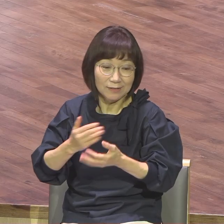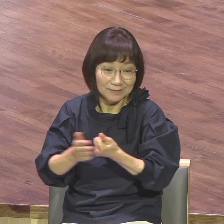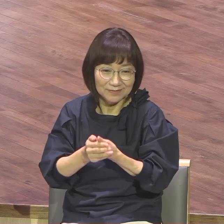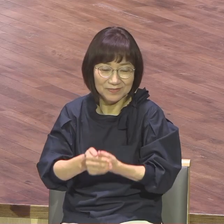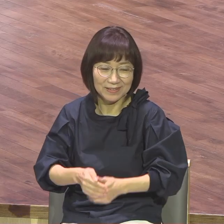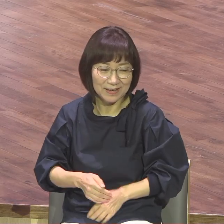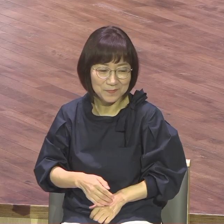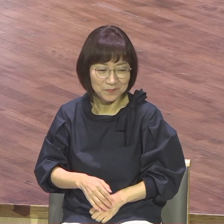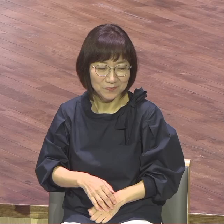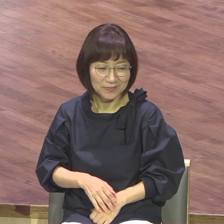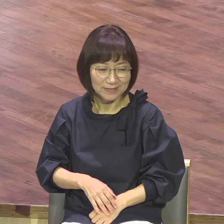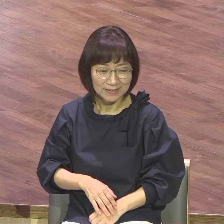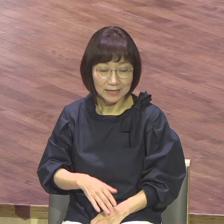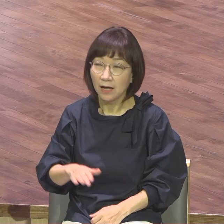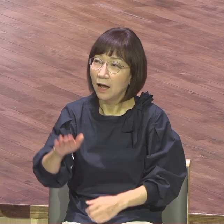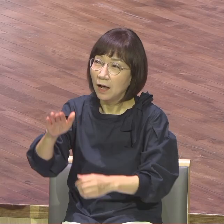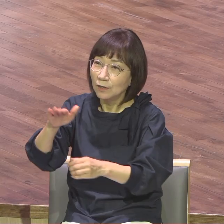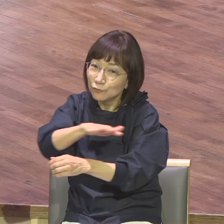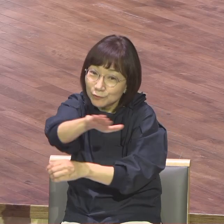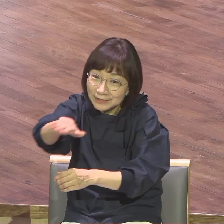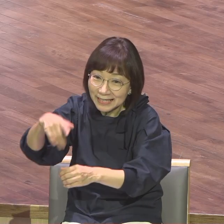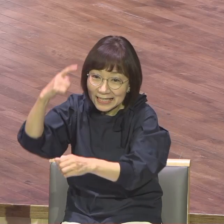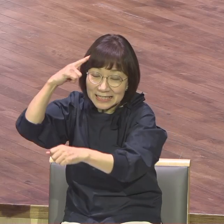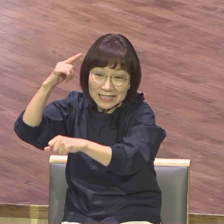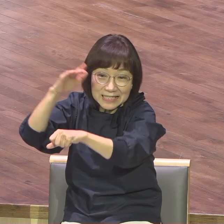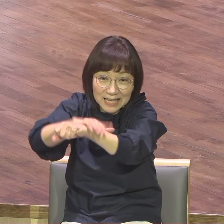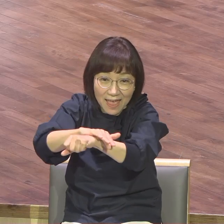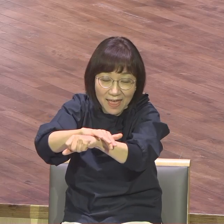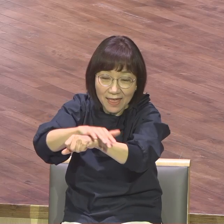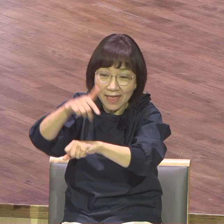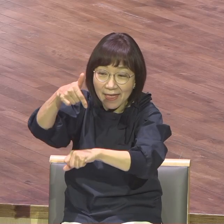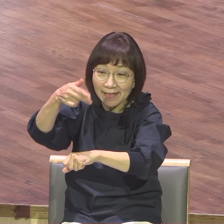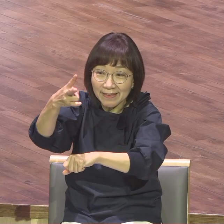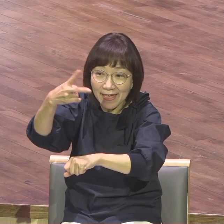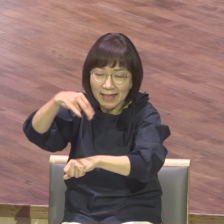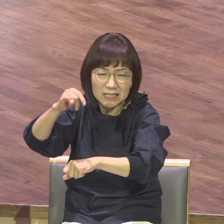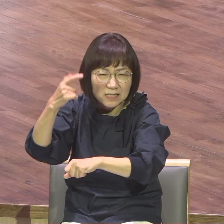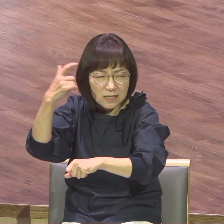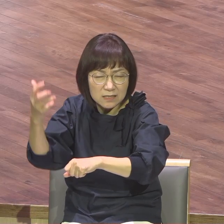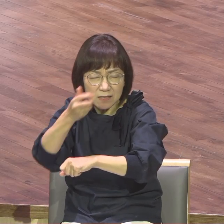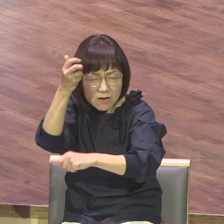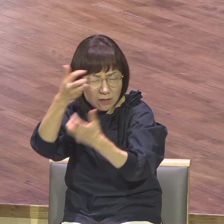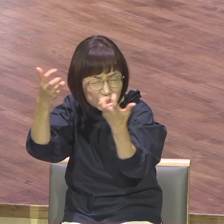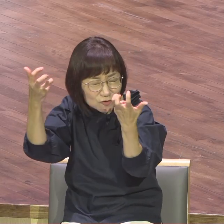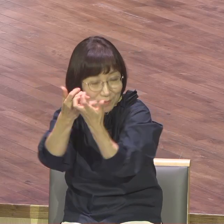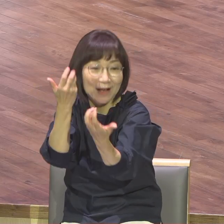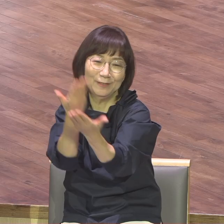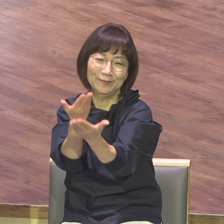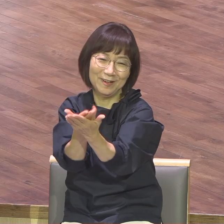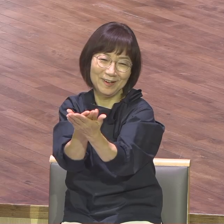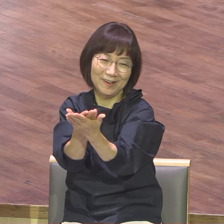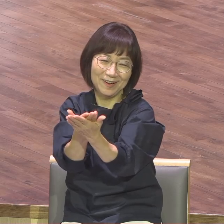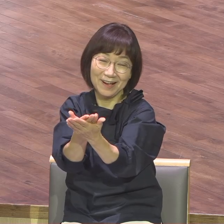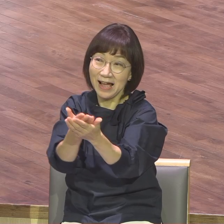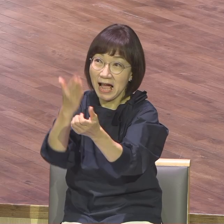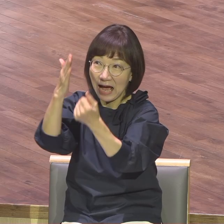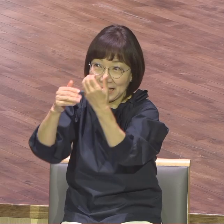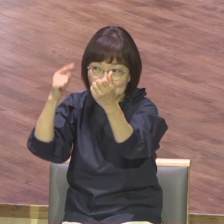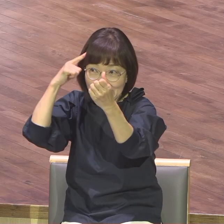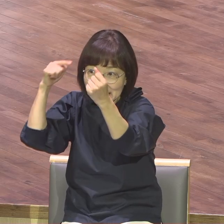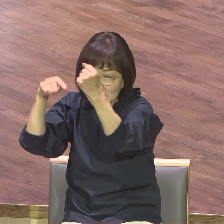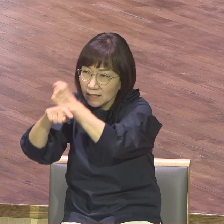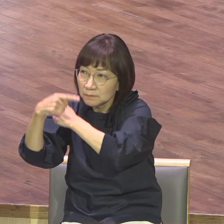것보다 우리에게 지혜와 계시의 영을 주셔서 하나님의 뜻과 계획을